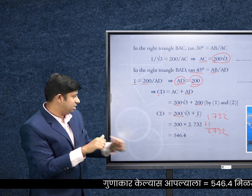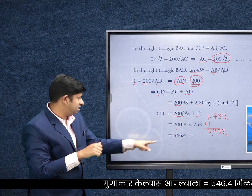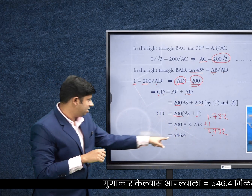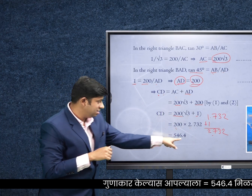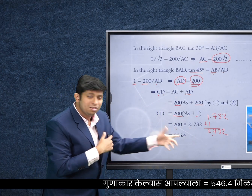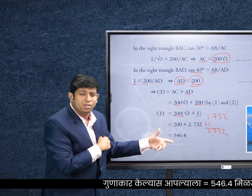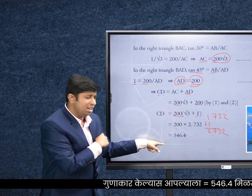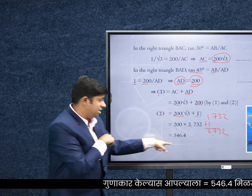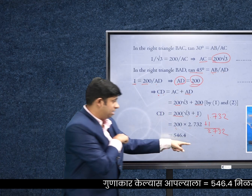546.4.